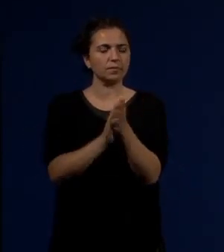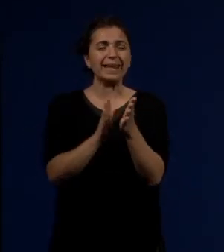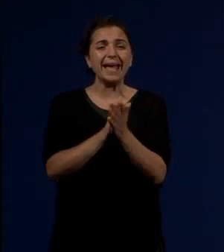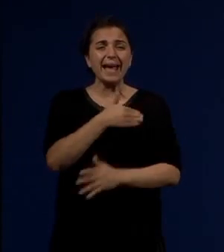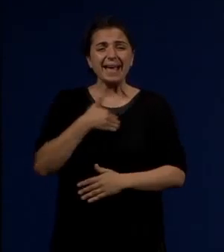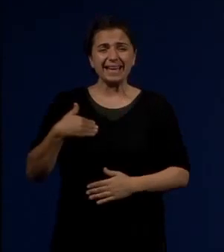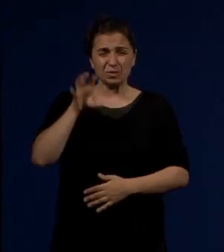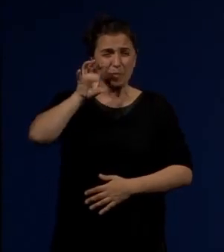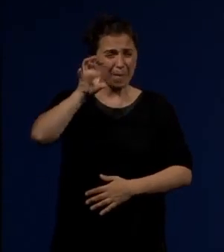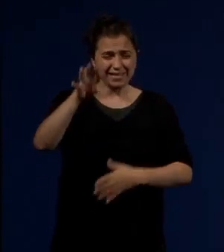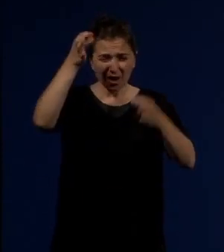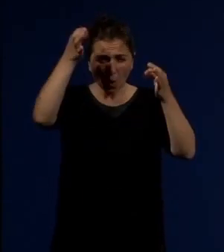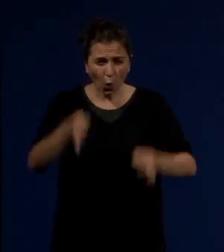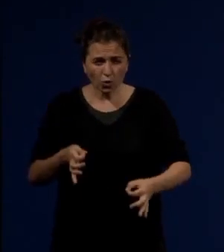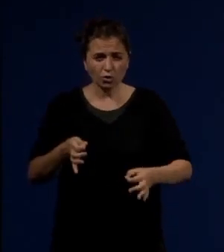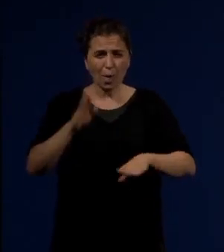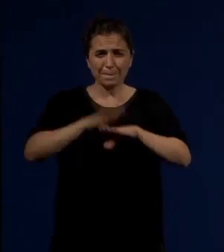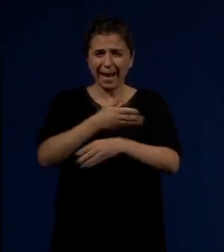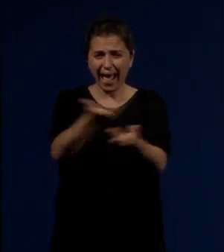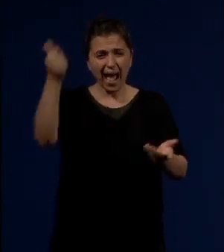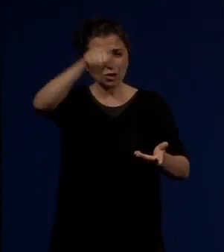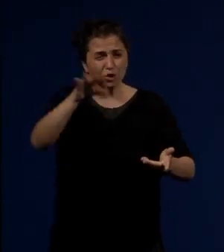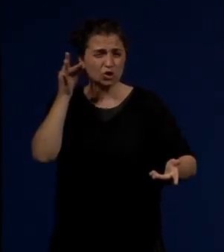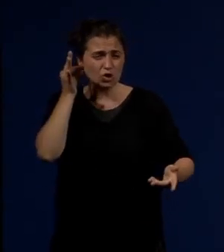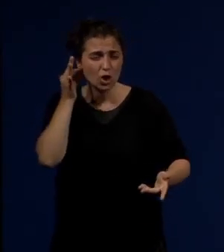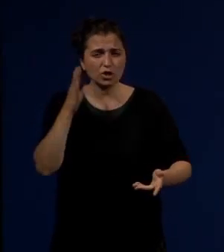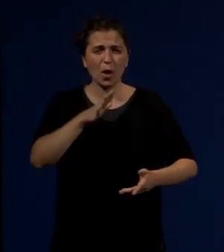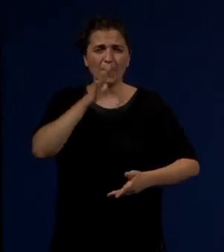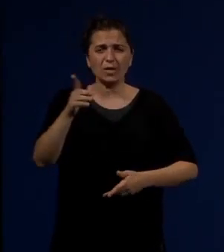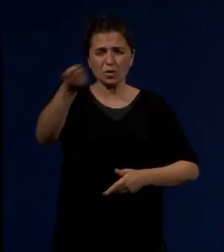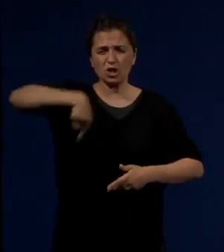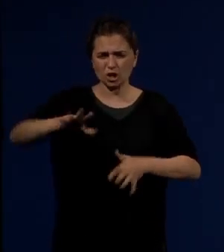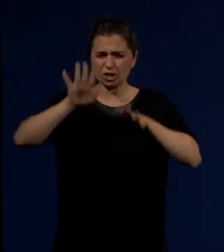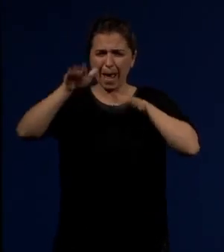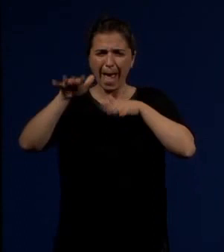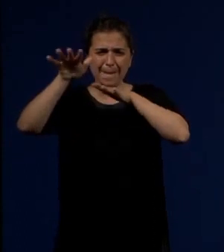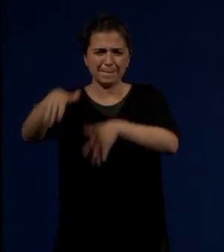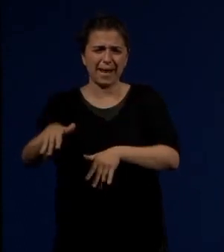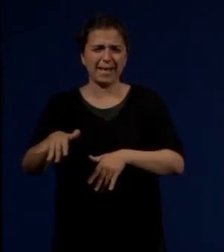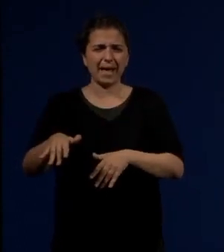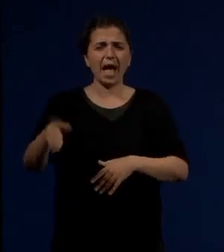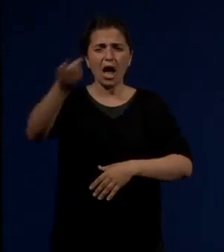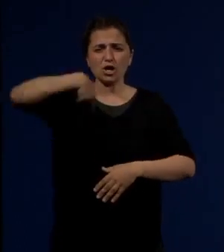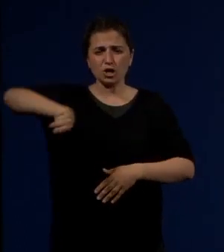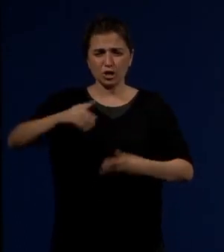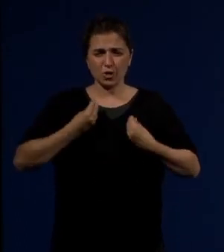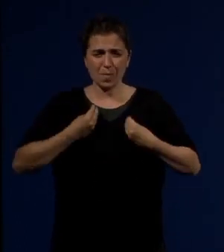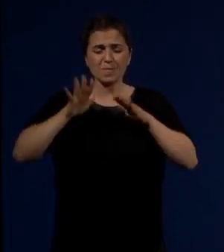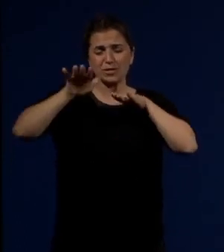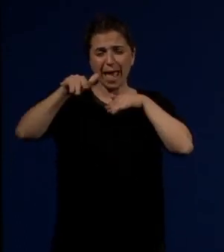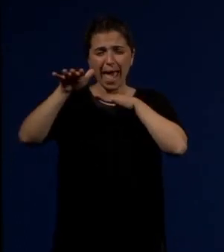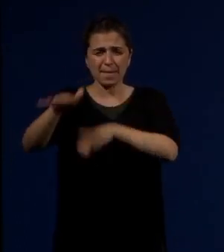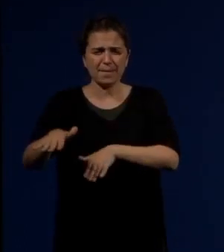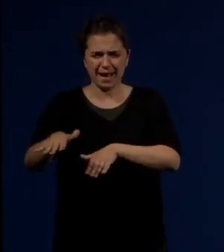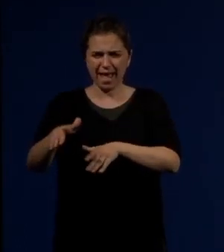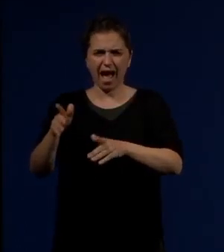Queremos un país xusto para todas e para todos, porque somos a marea, somos en marea, vimos en marea, non nos